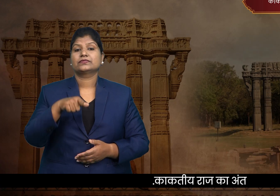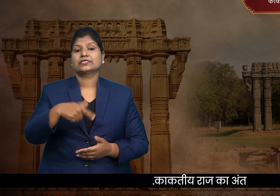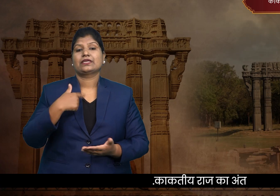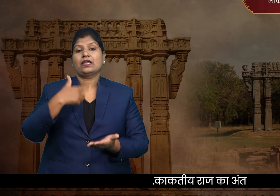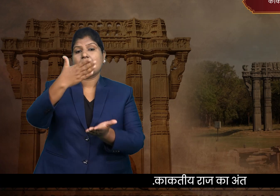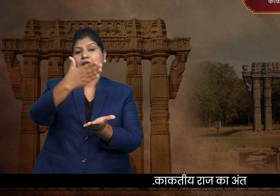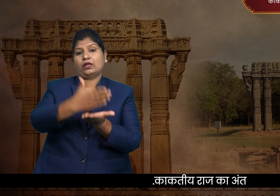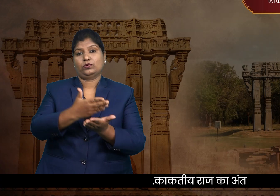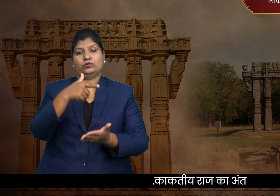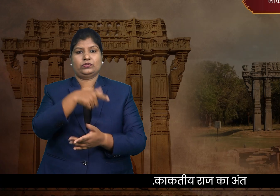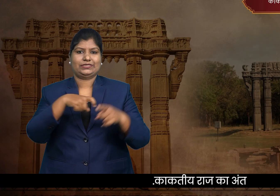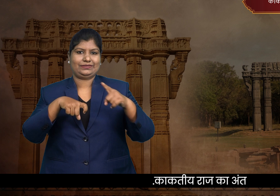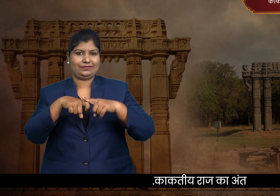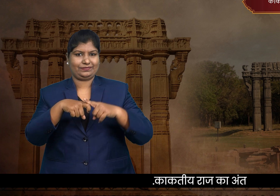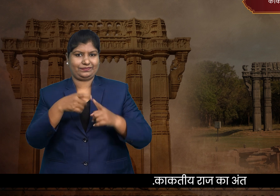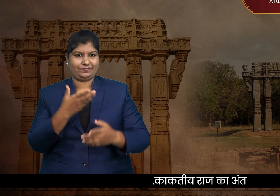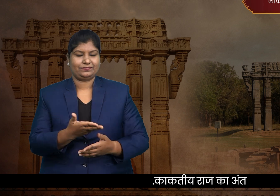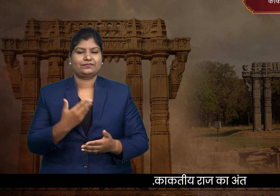काकतीय राज का अंत